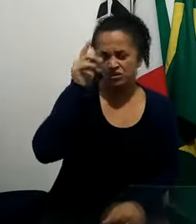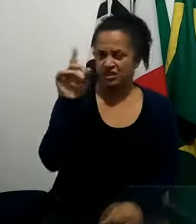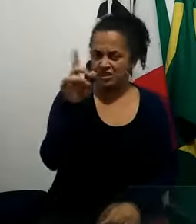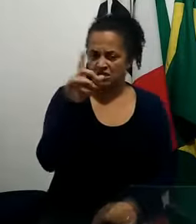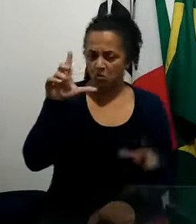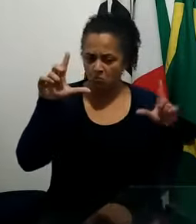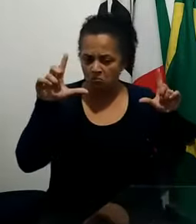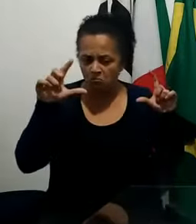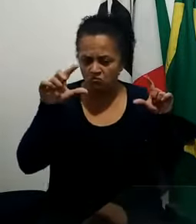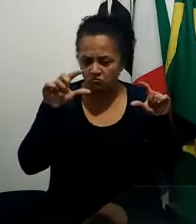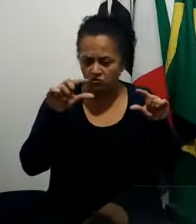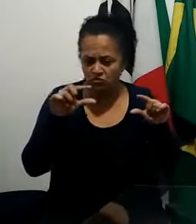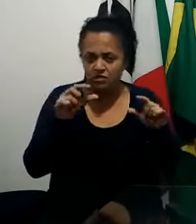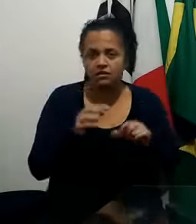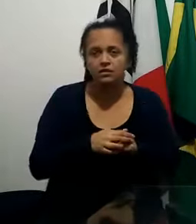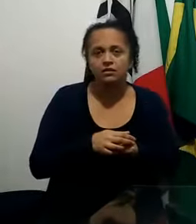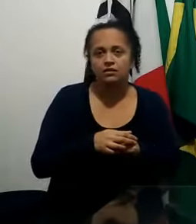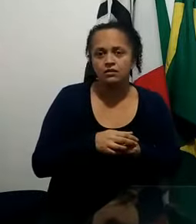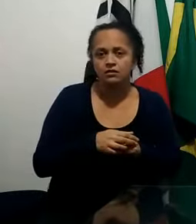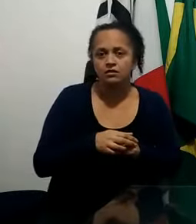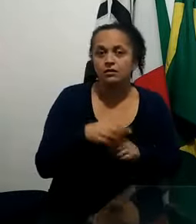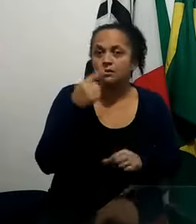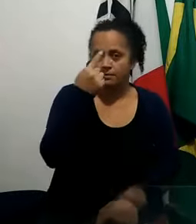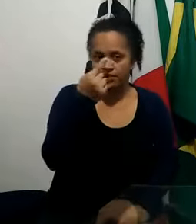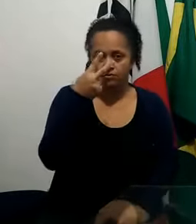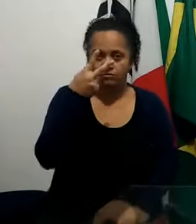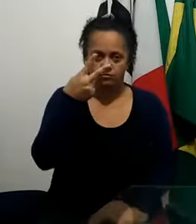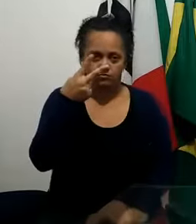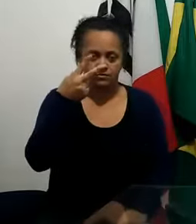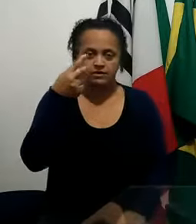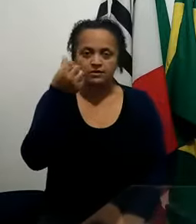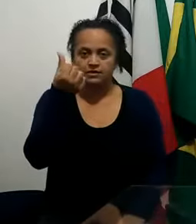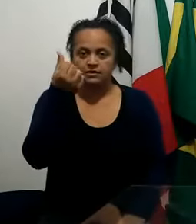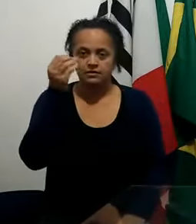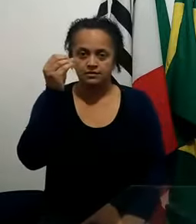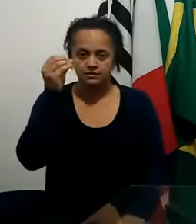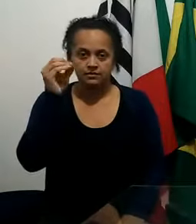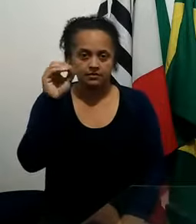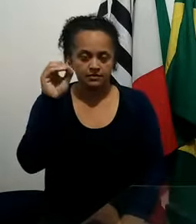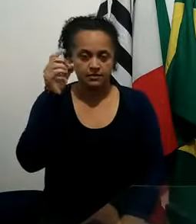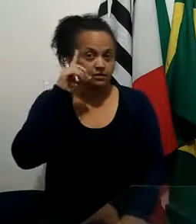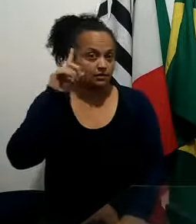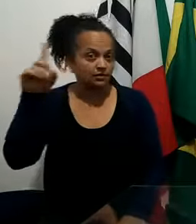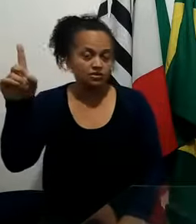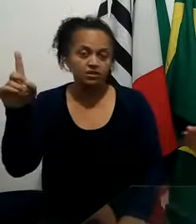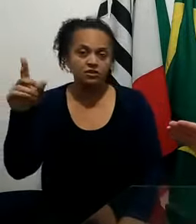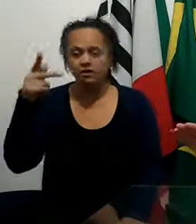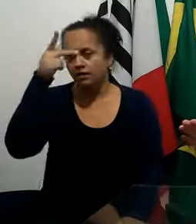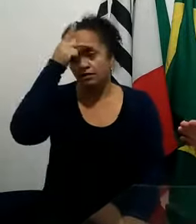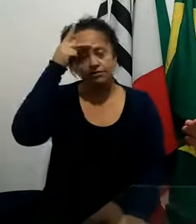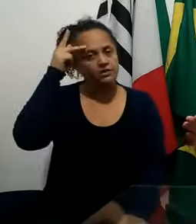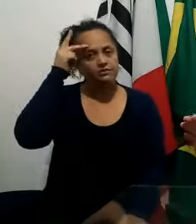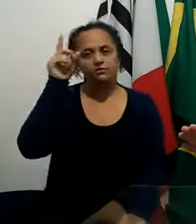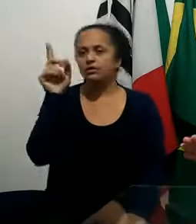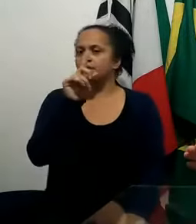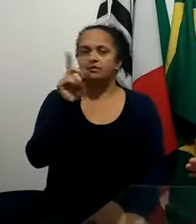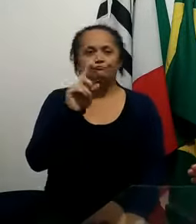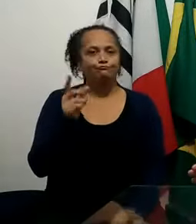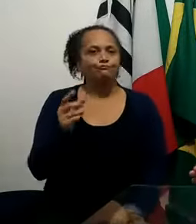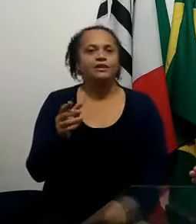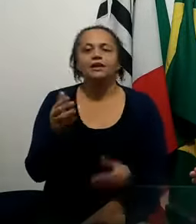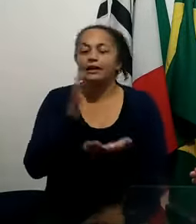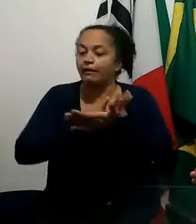curtos, né? Que é 1260 dias, a totalidade da raça humana seria extinta. Jesus falou